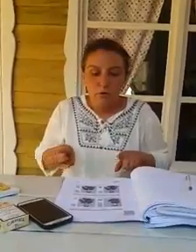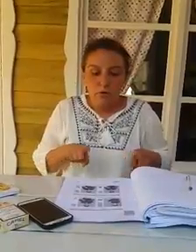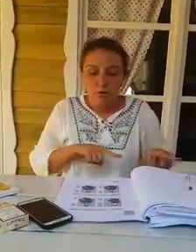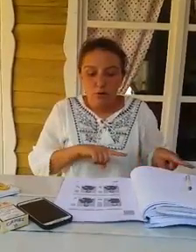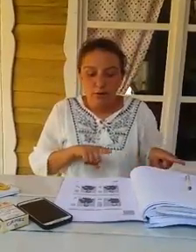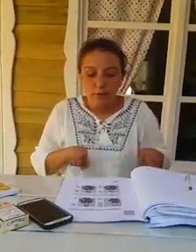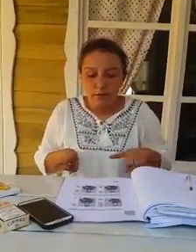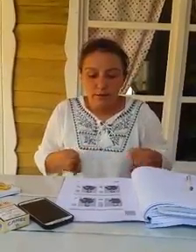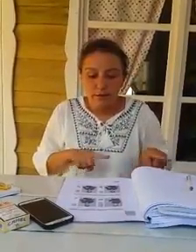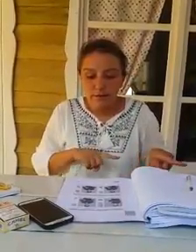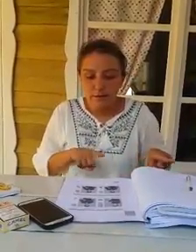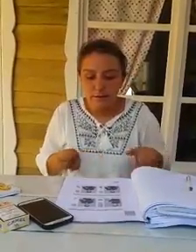Yönetmek.